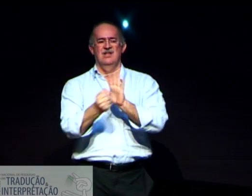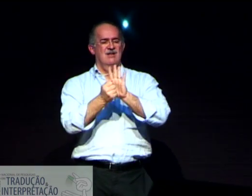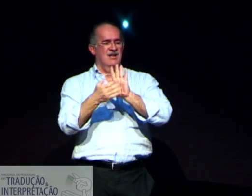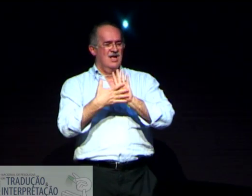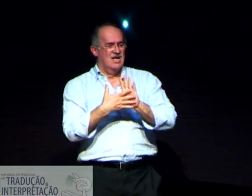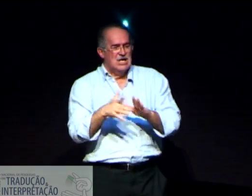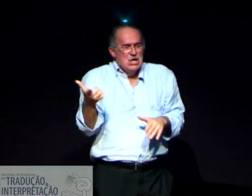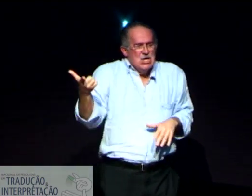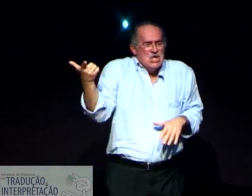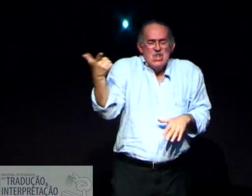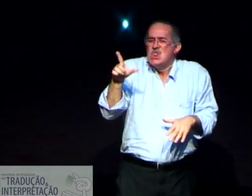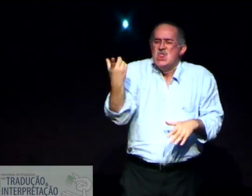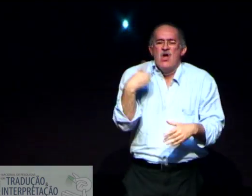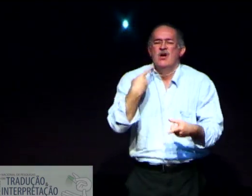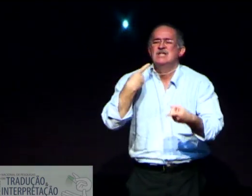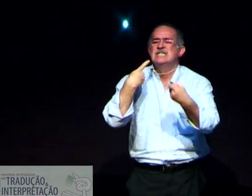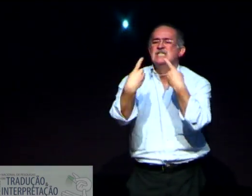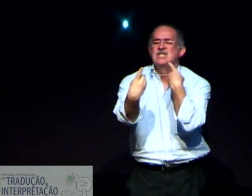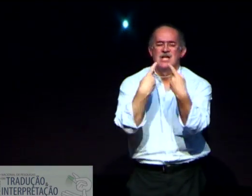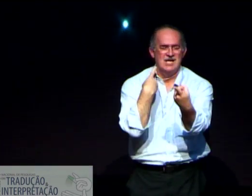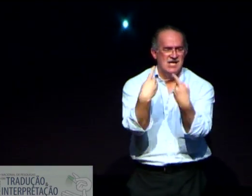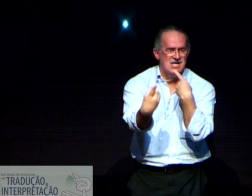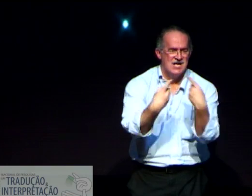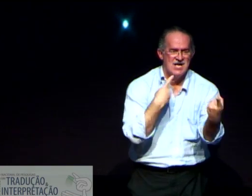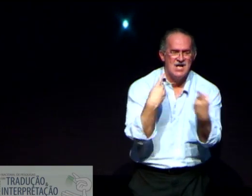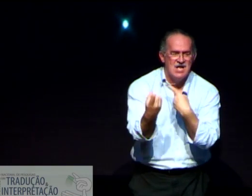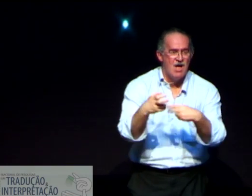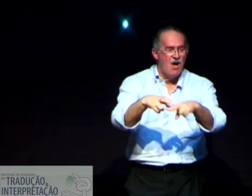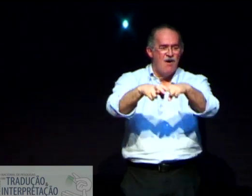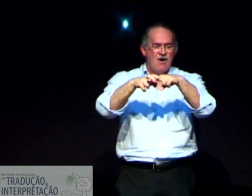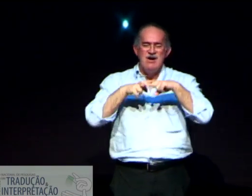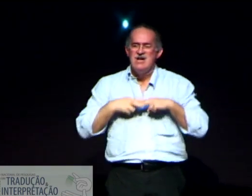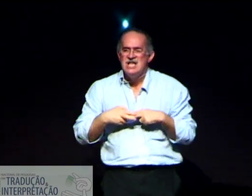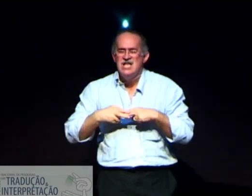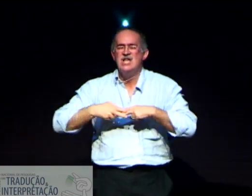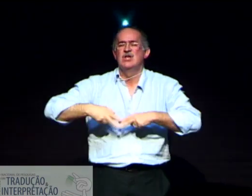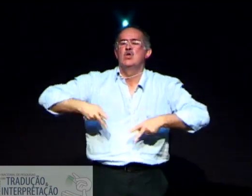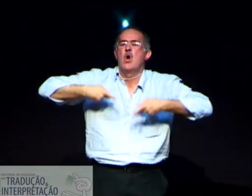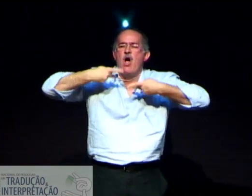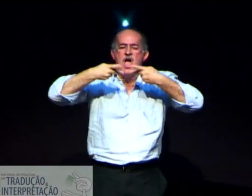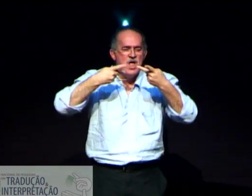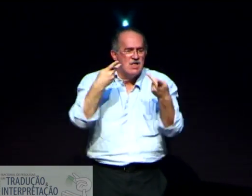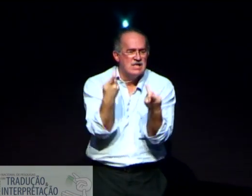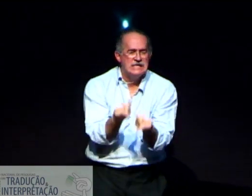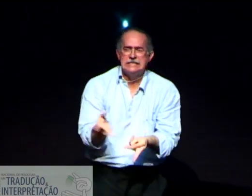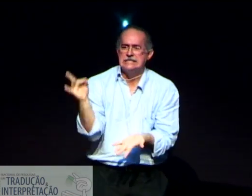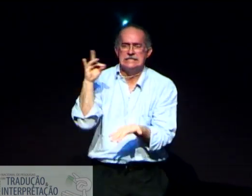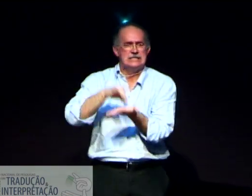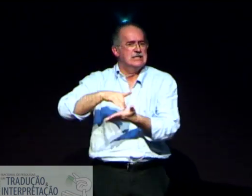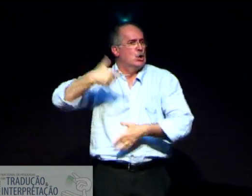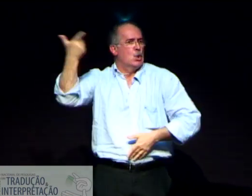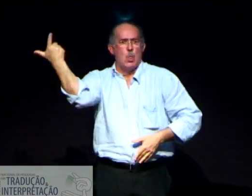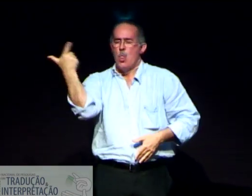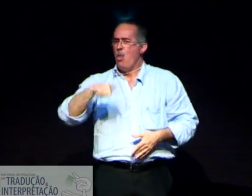E na realidade o que acontece com os aplicativos é que ele não oferecem dialogismos,